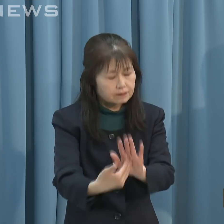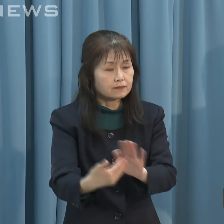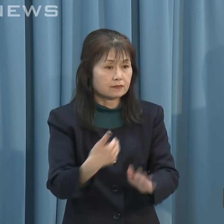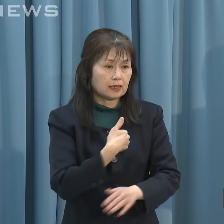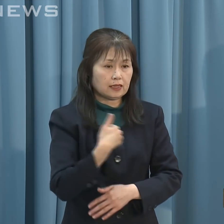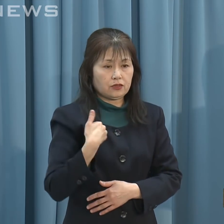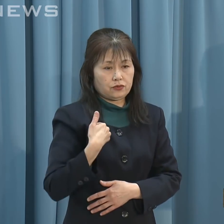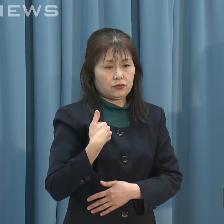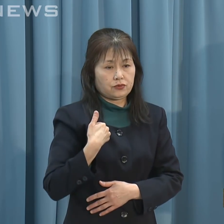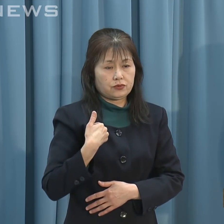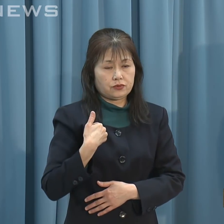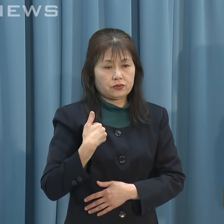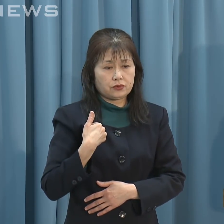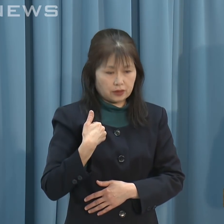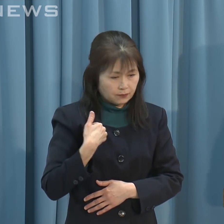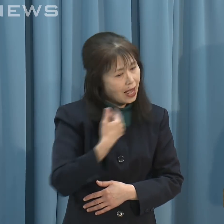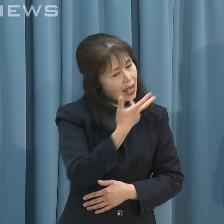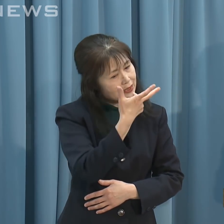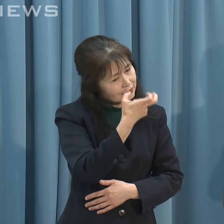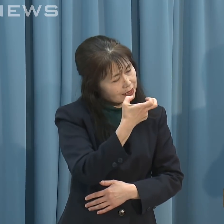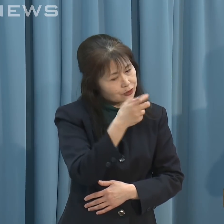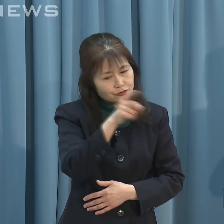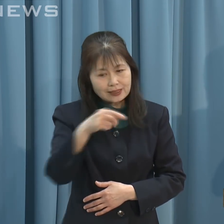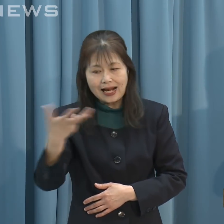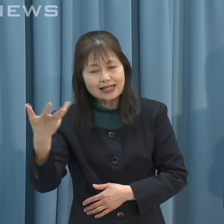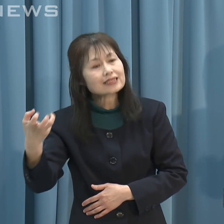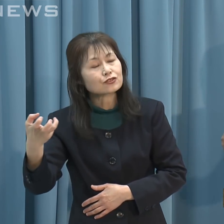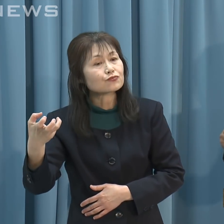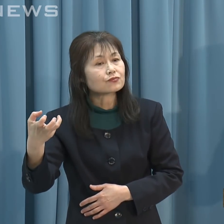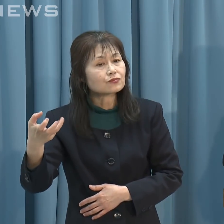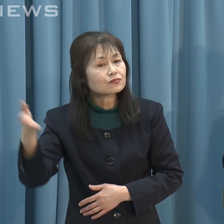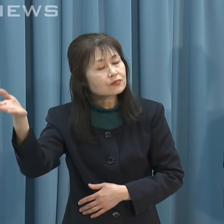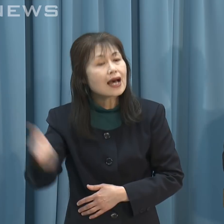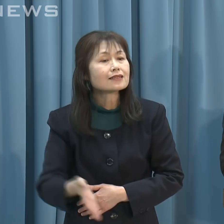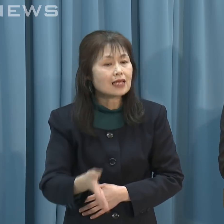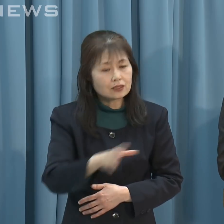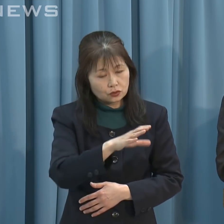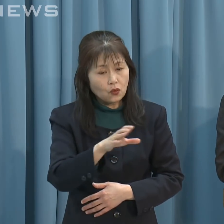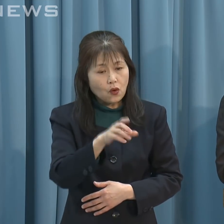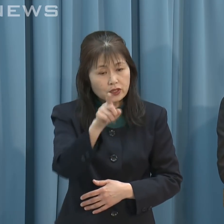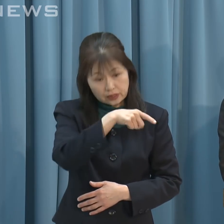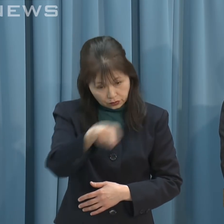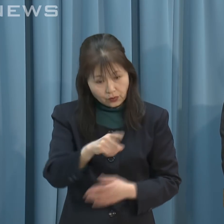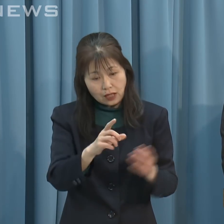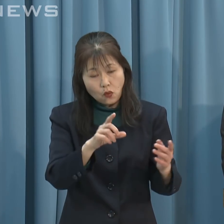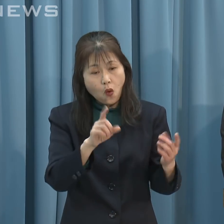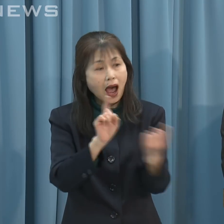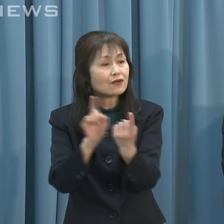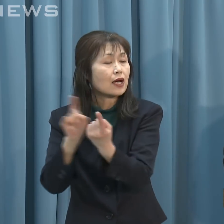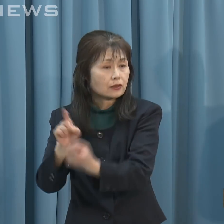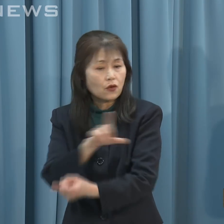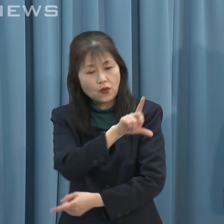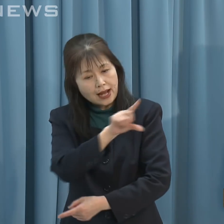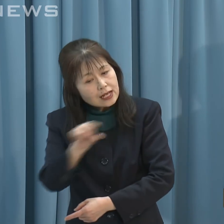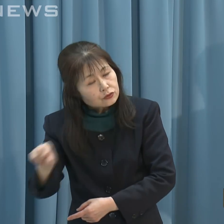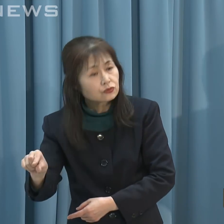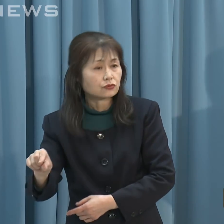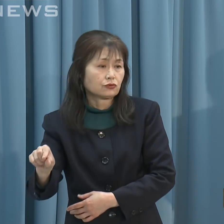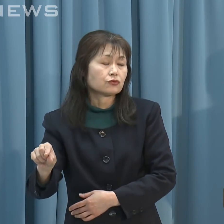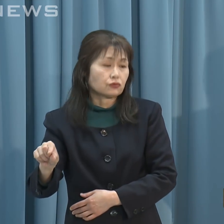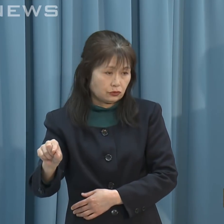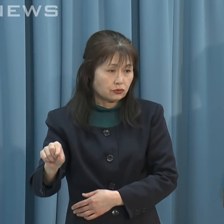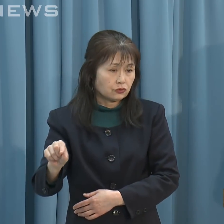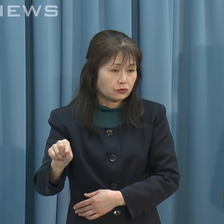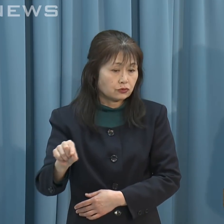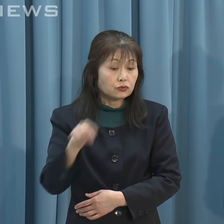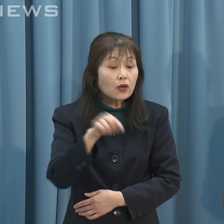として、 7、8割下げれば減少傾向、ピークアウトしていくという見立てでございますので、我々は一人一